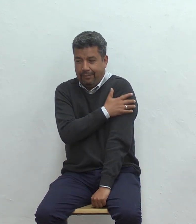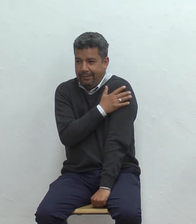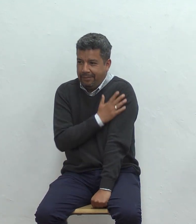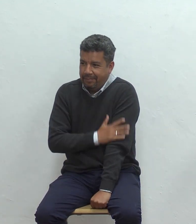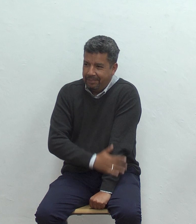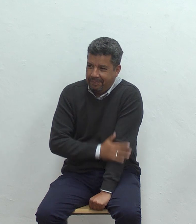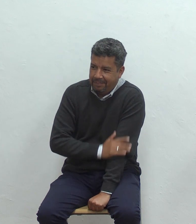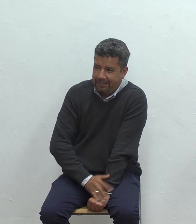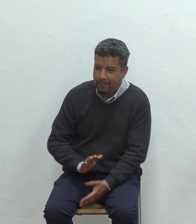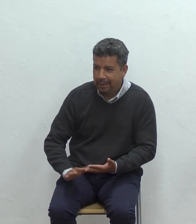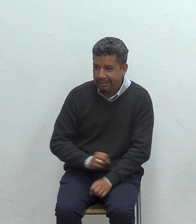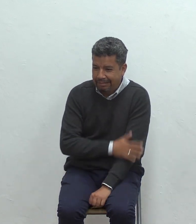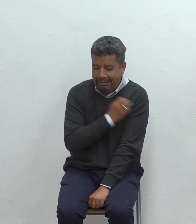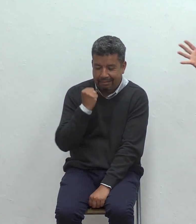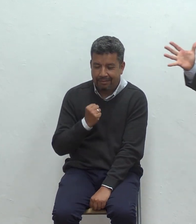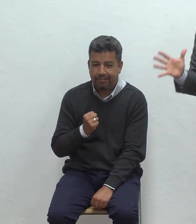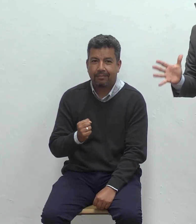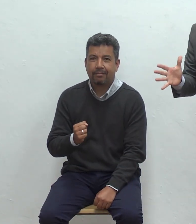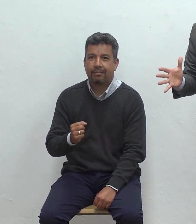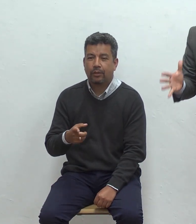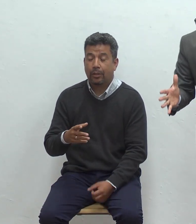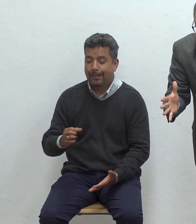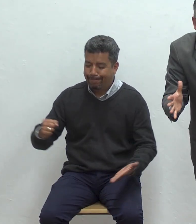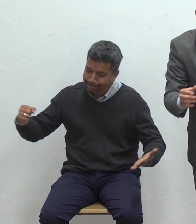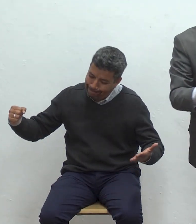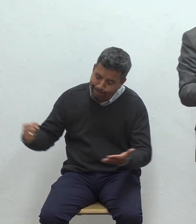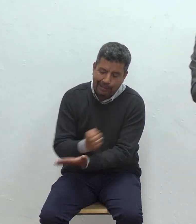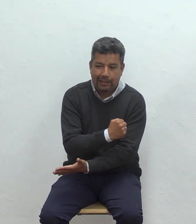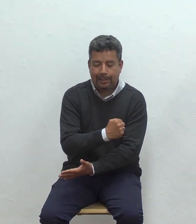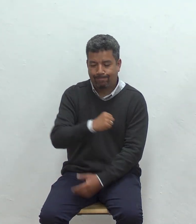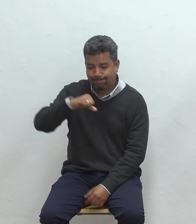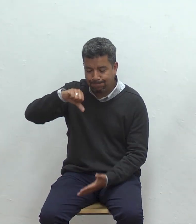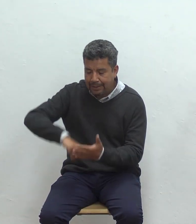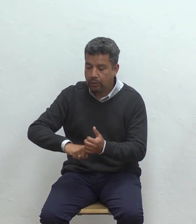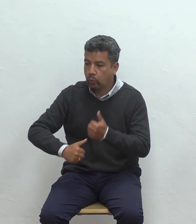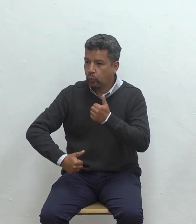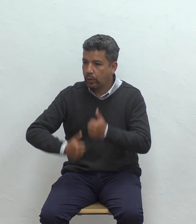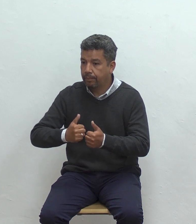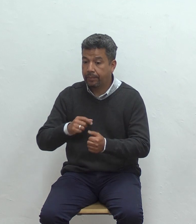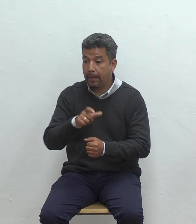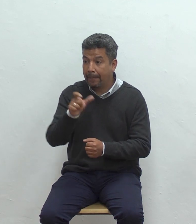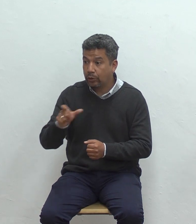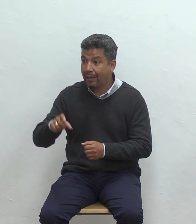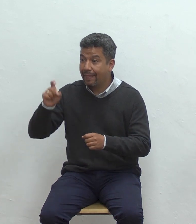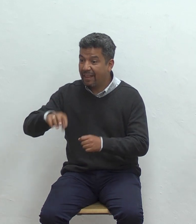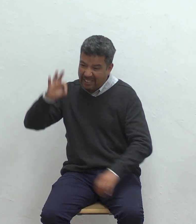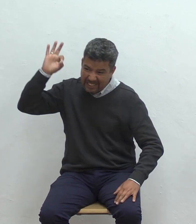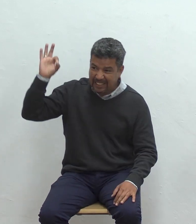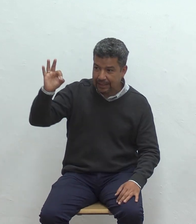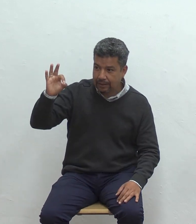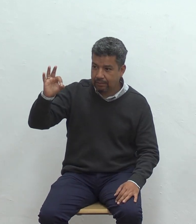Él los perdonó. Y lo desafortunado es que quienes tuvieran que estar